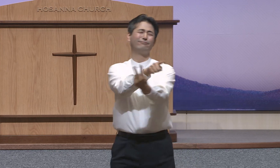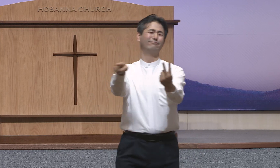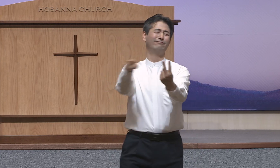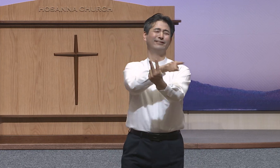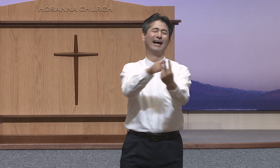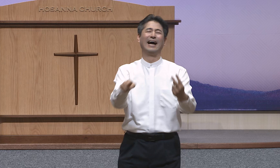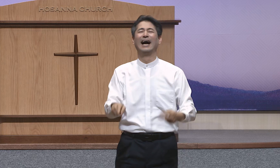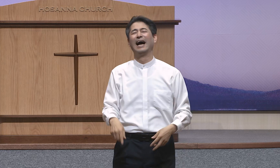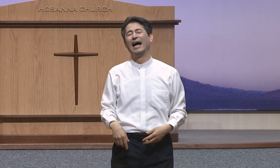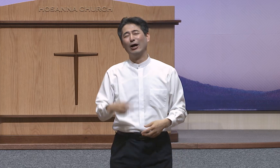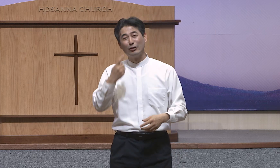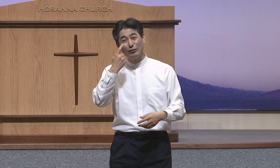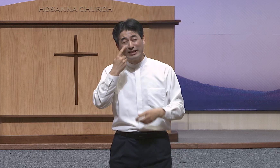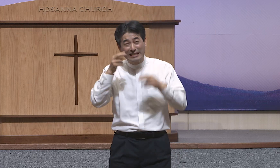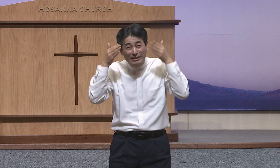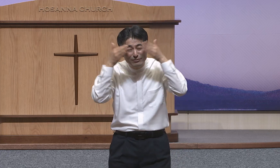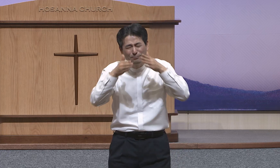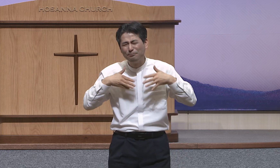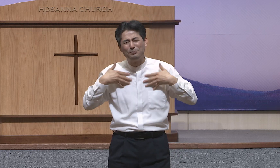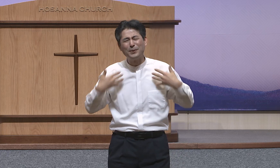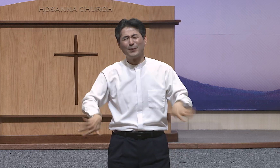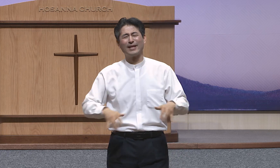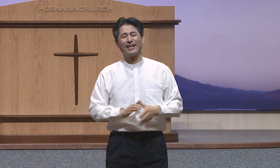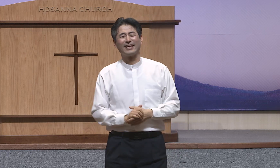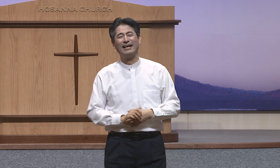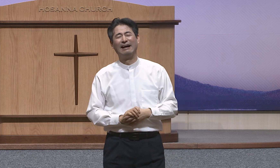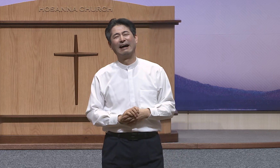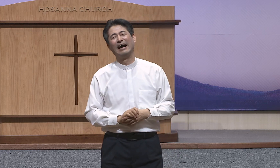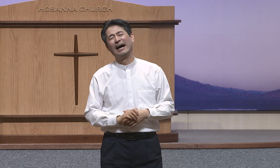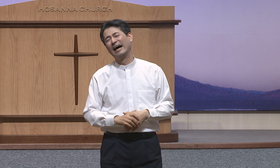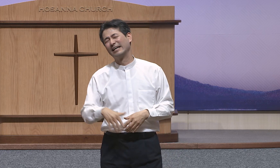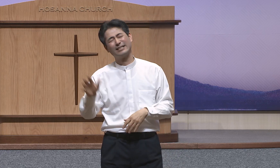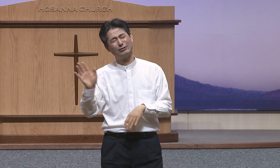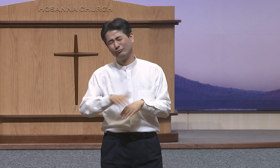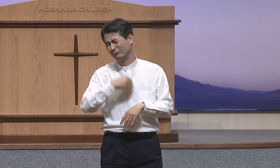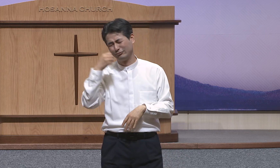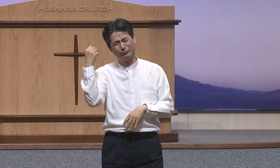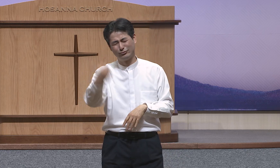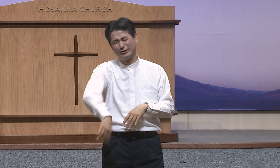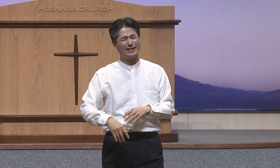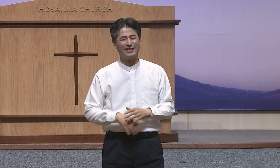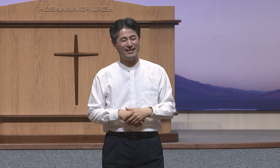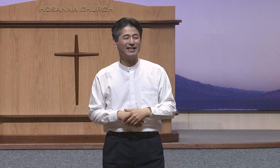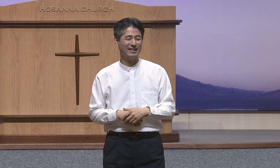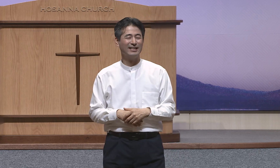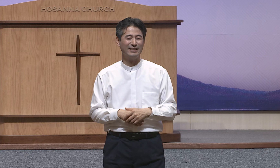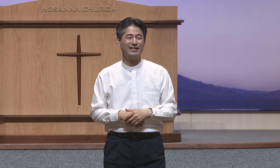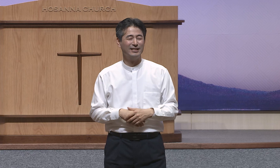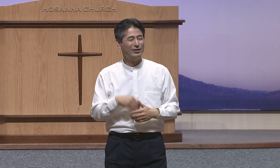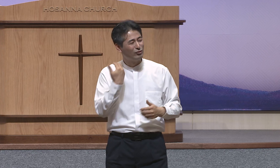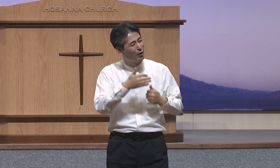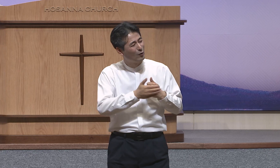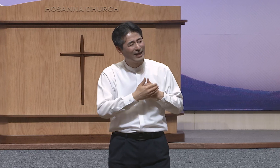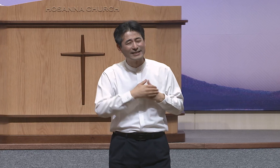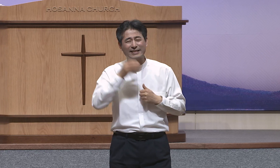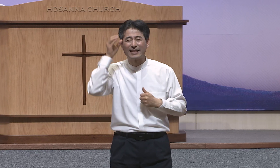또 어려운 단어들은 도대체 알아들을 수 없었고 눈이 너무나도 피곤해서 도대체 이 공부를 어떻게 해야